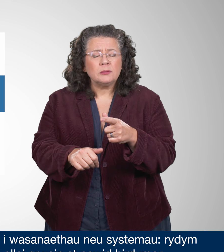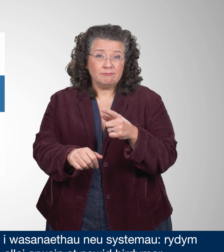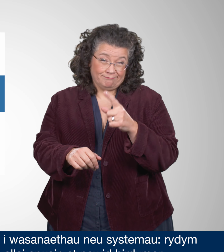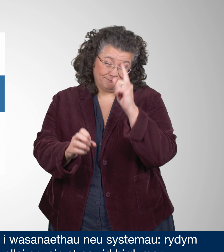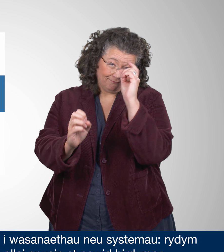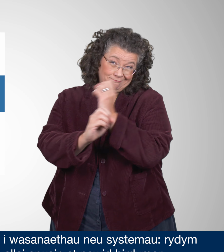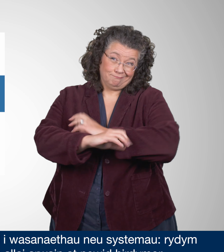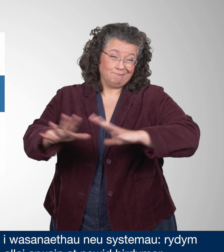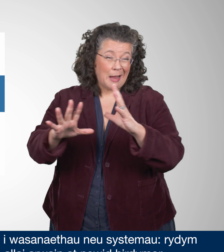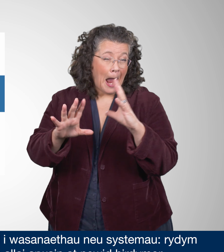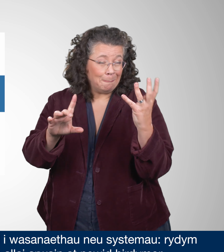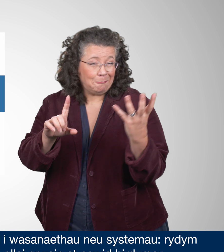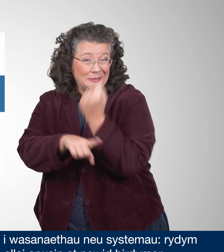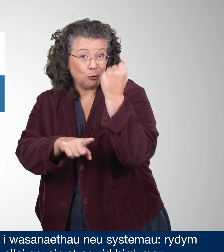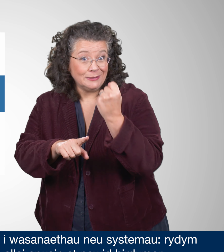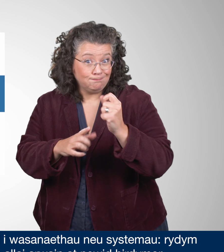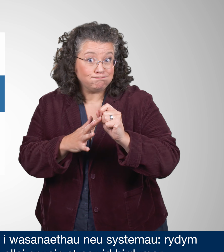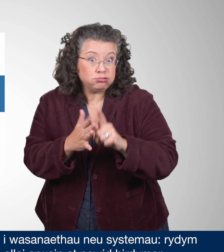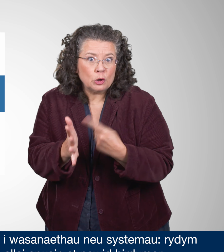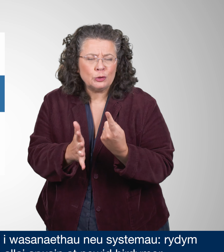at newid hirdymor,